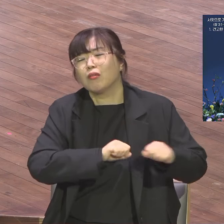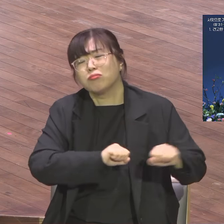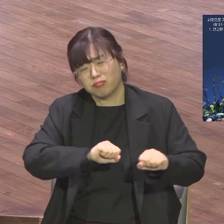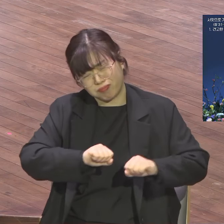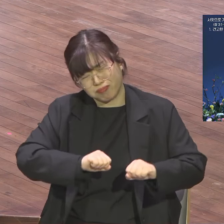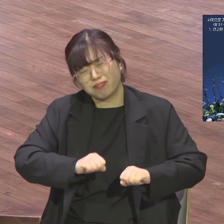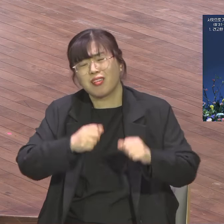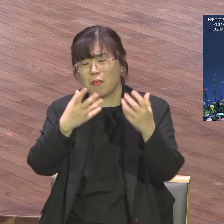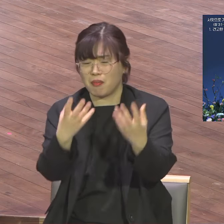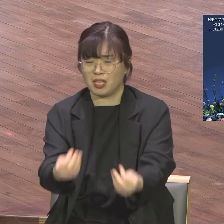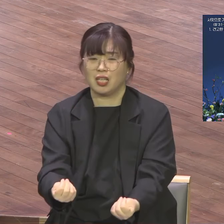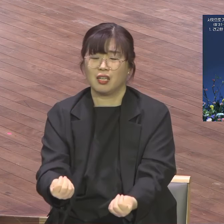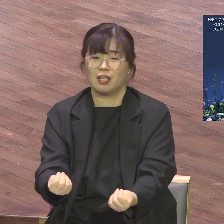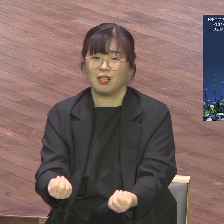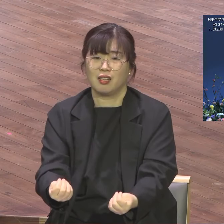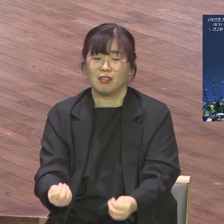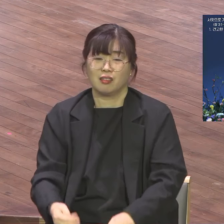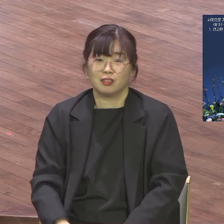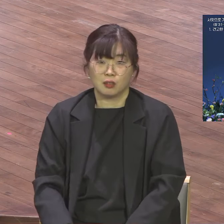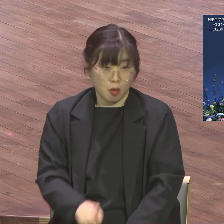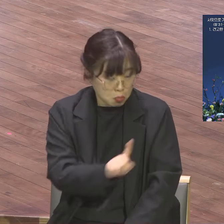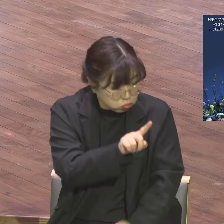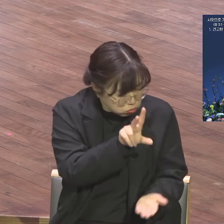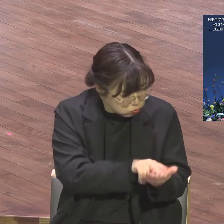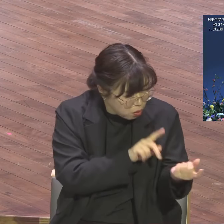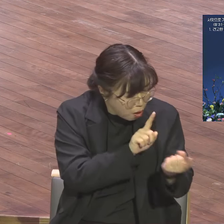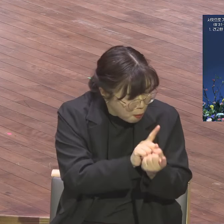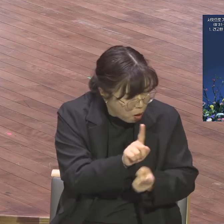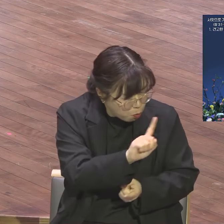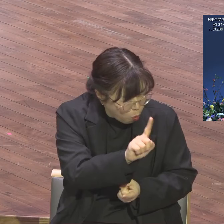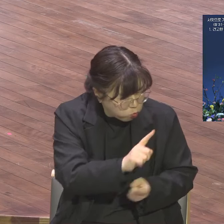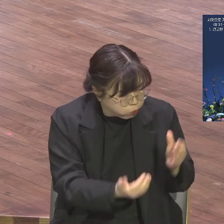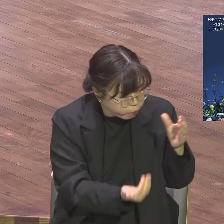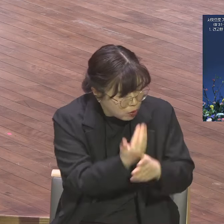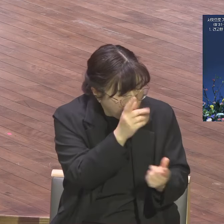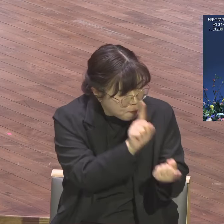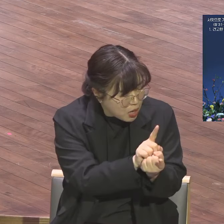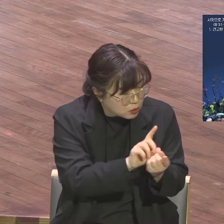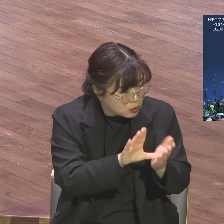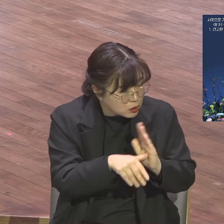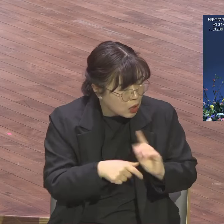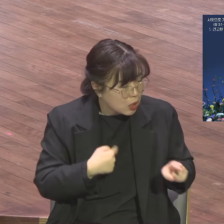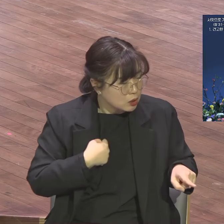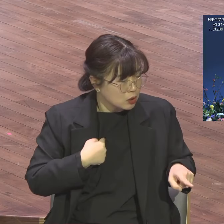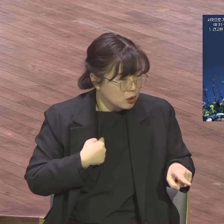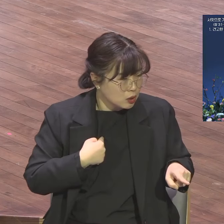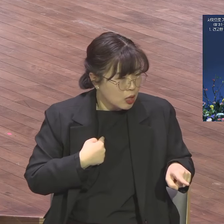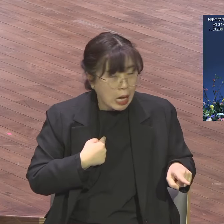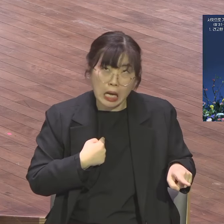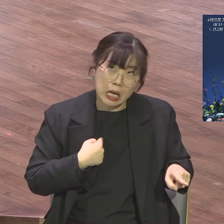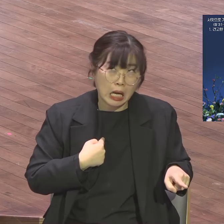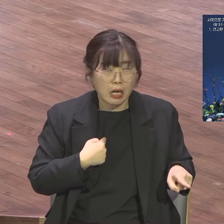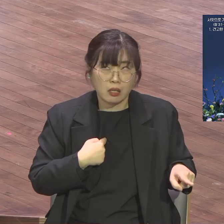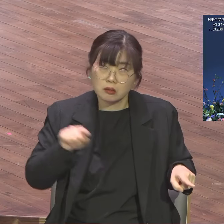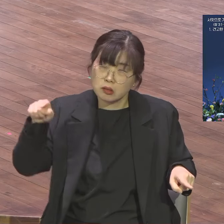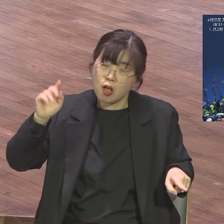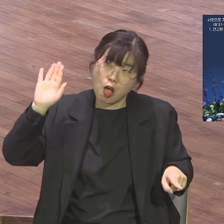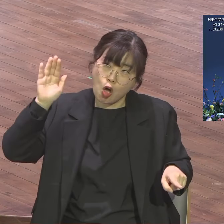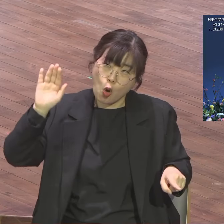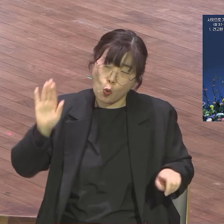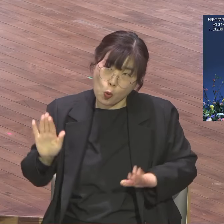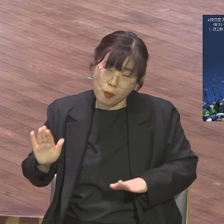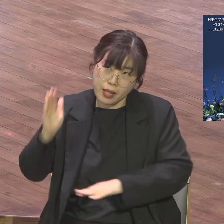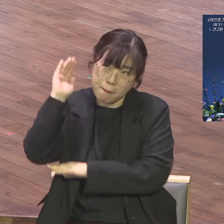하나님의 원하시는 것이 무엇인지 기도도 안 해보고 말씀의 적 대입도 이번 강단 메시지 뭐였지 생각도